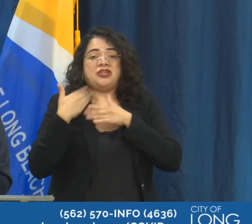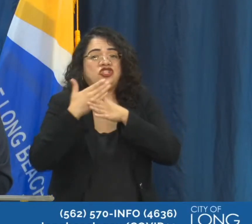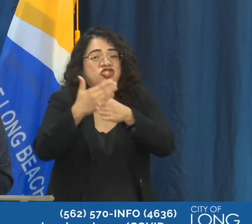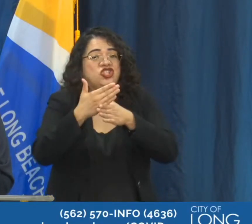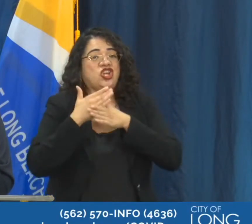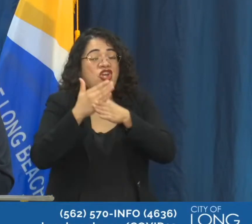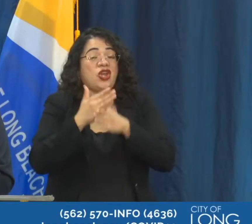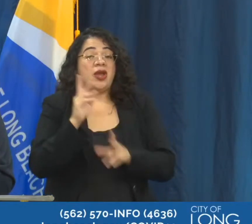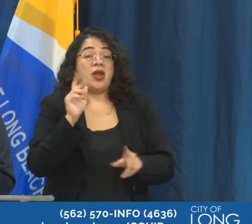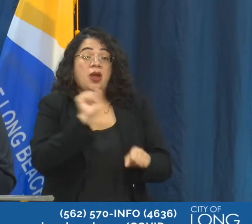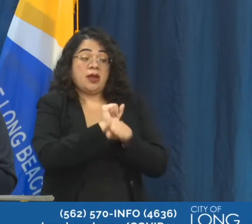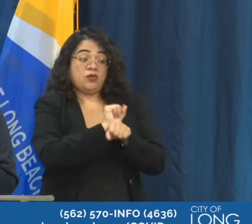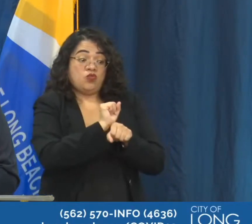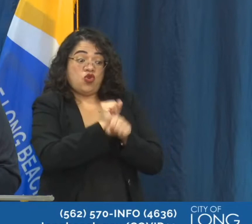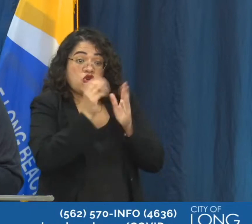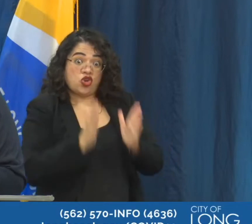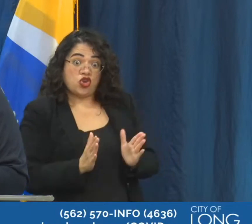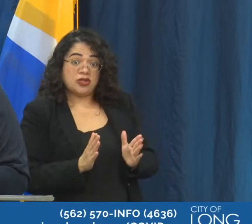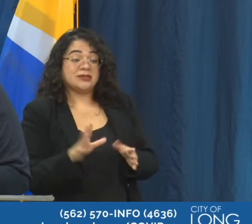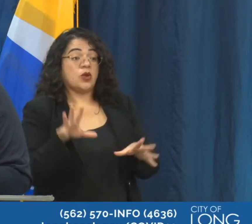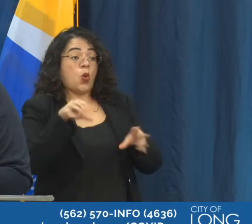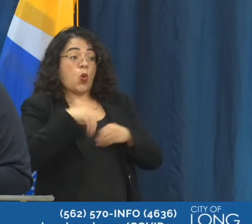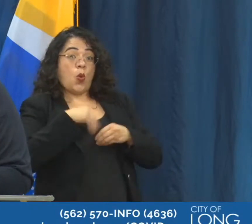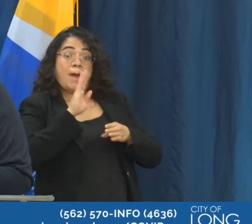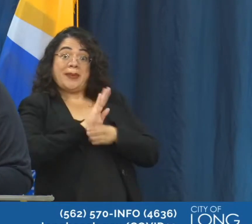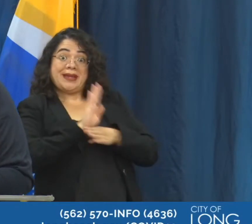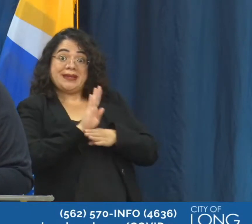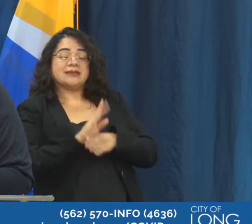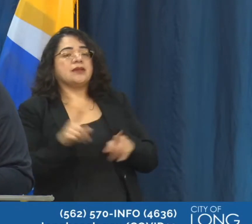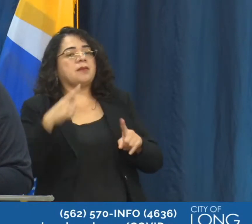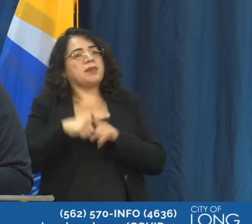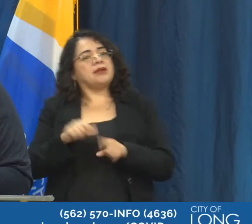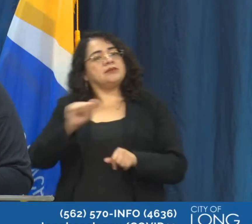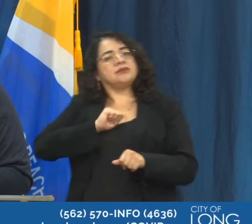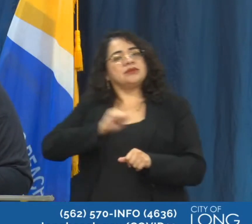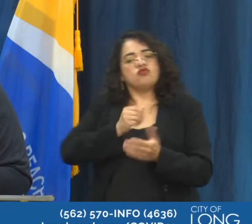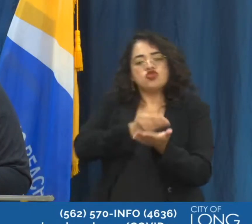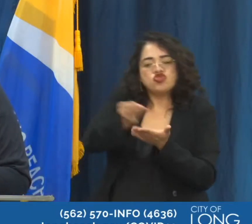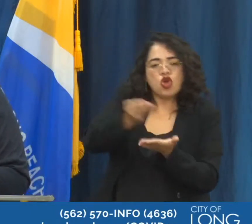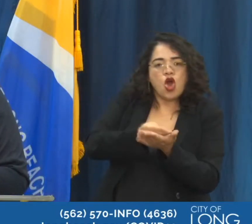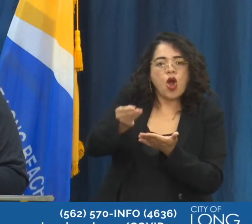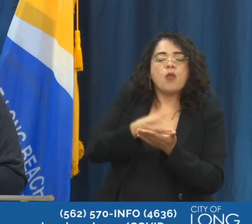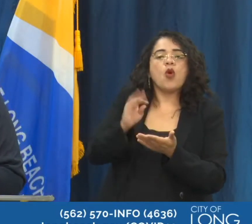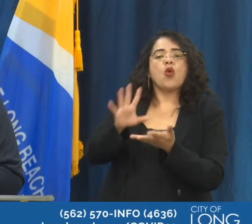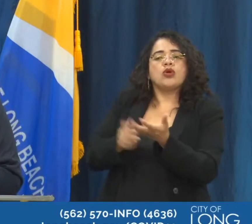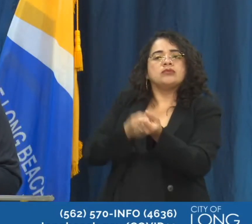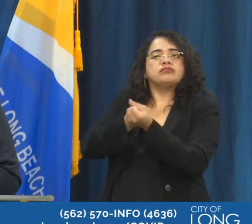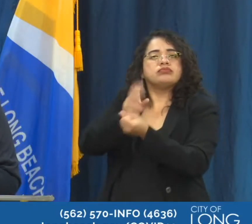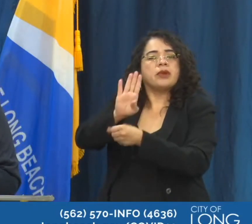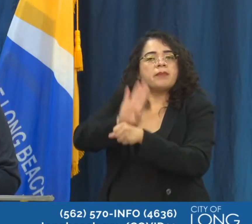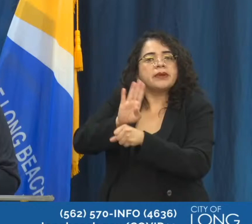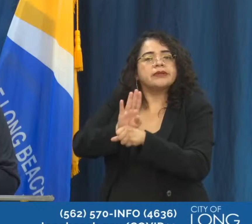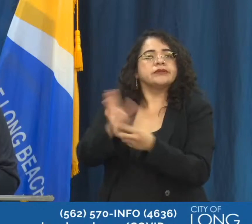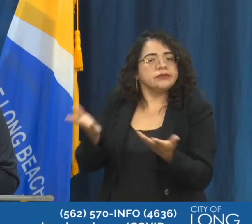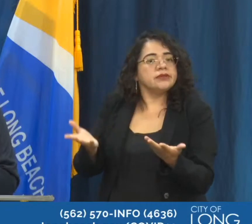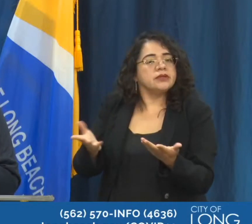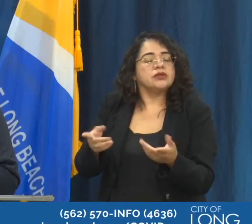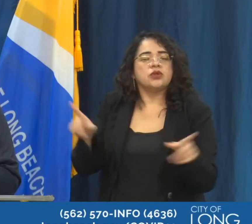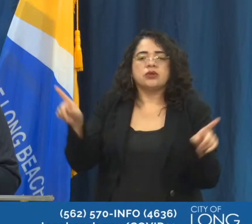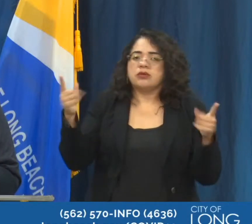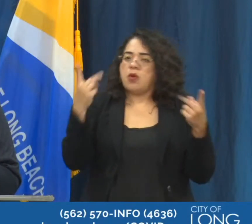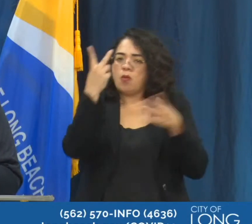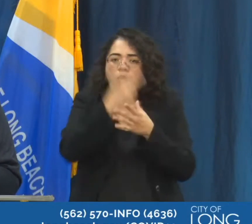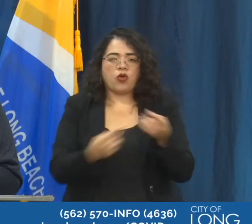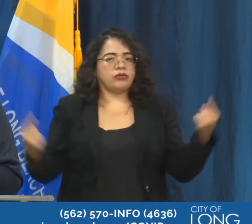todos debemos continuar a poner de nuestra parte para asegurarnos que todos estemos más seguros en cuando